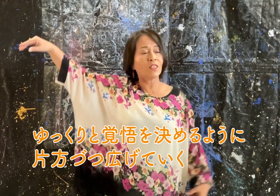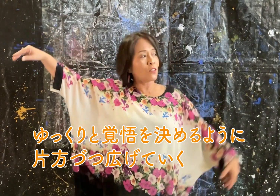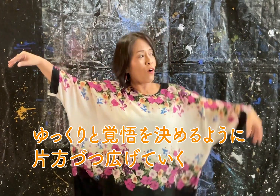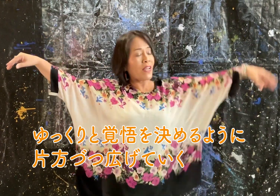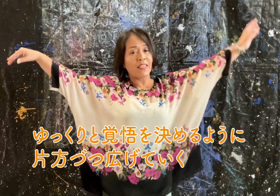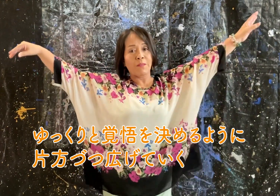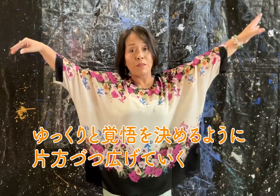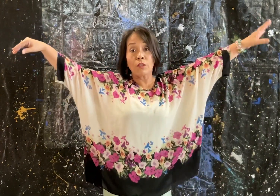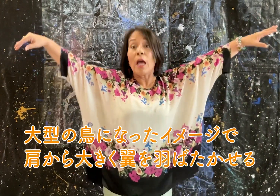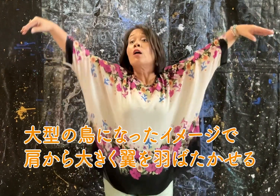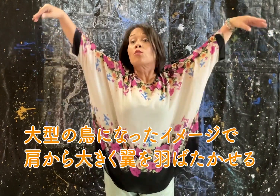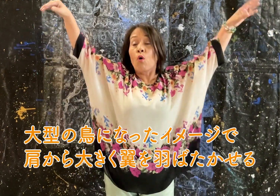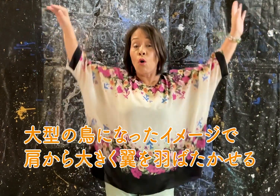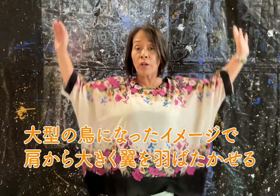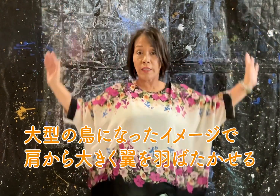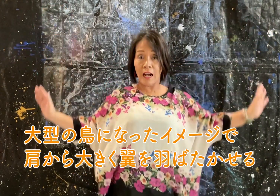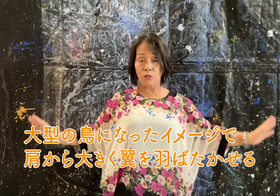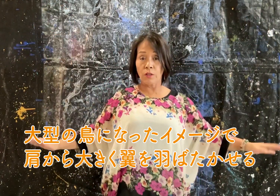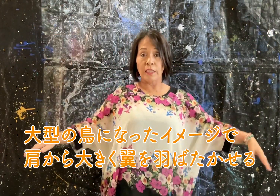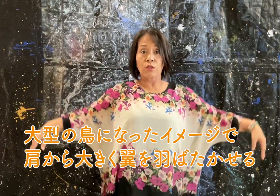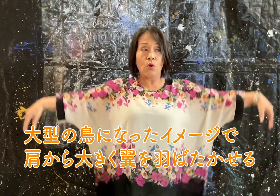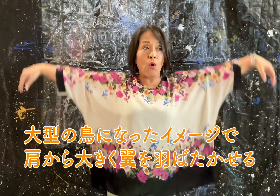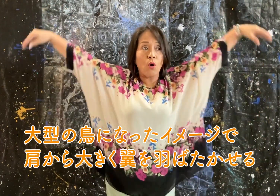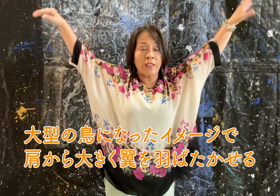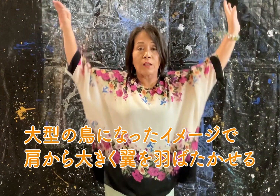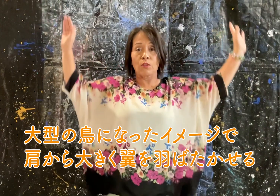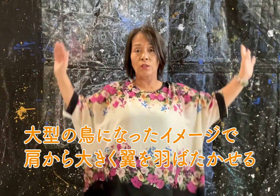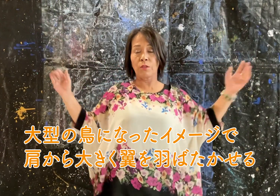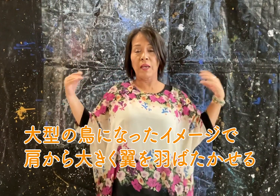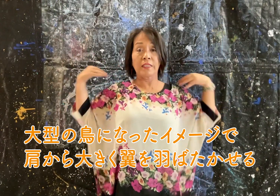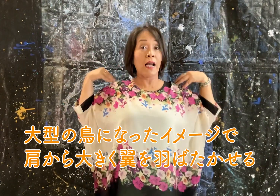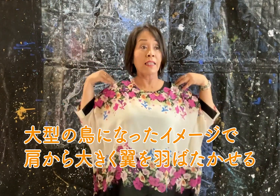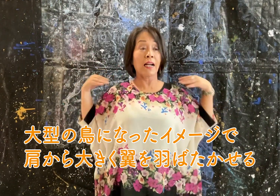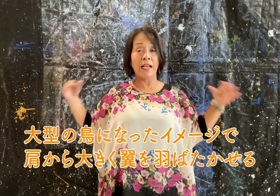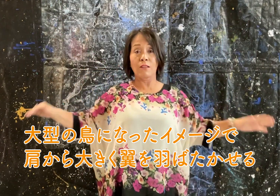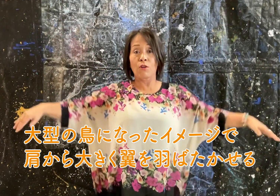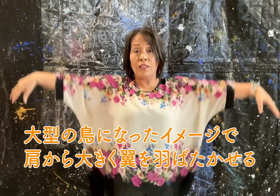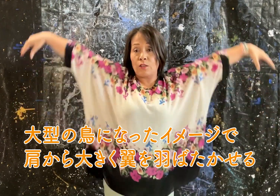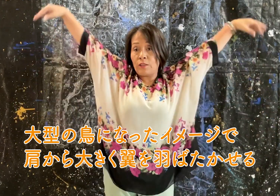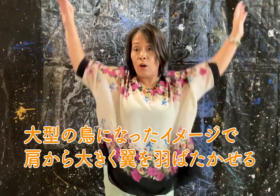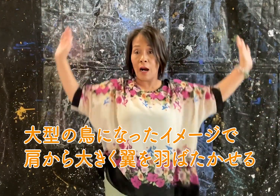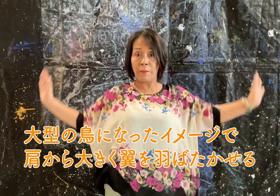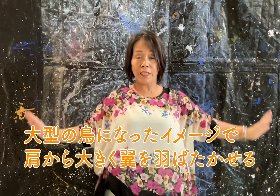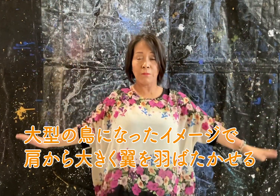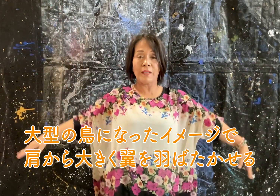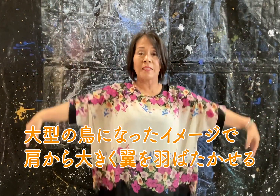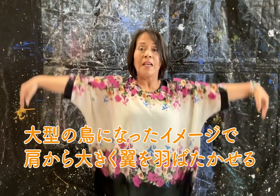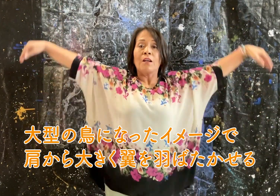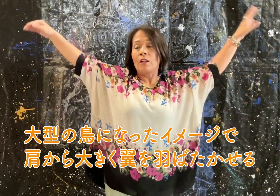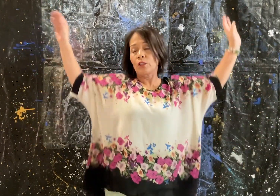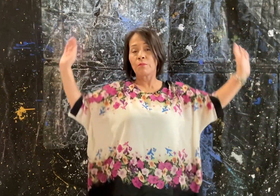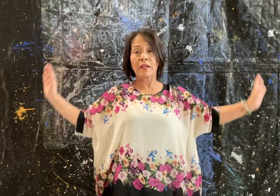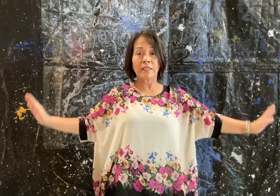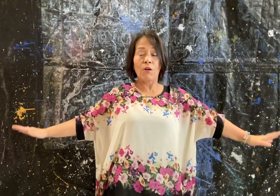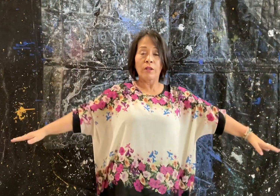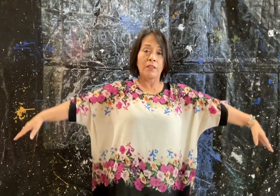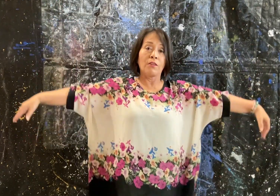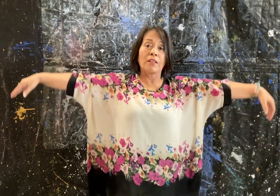ずつ上げていきますそして大きな動きでちょっと大きな鳥のイメージで肩から動かすように羽ばたきます翼を広げ